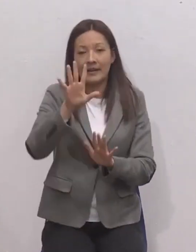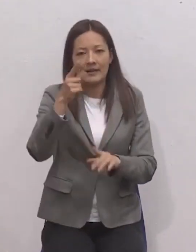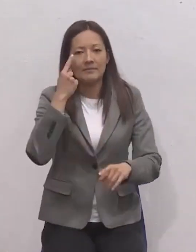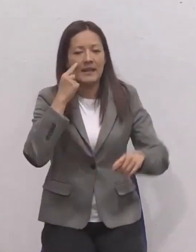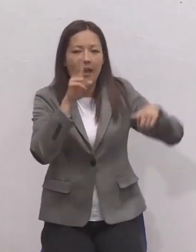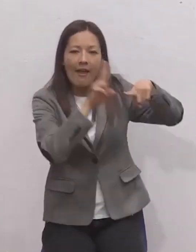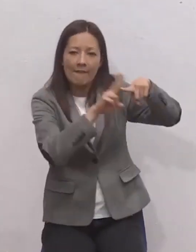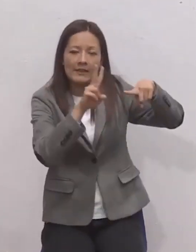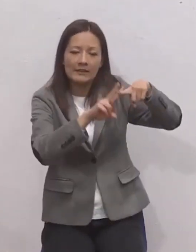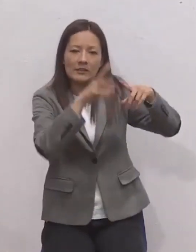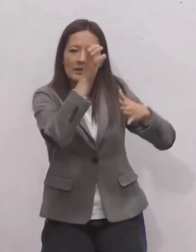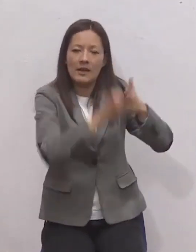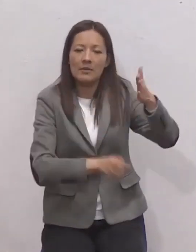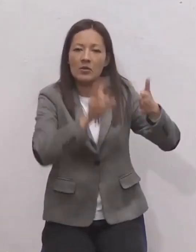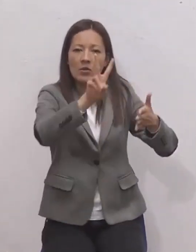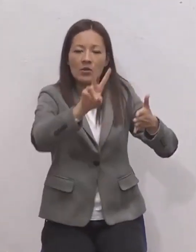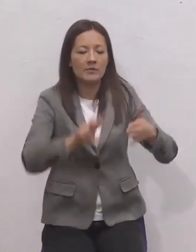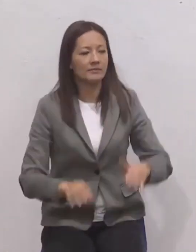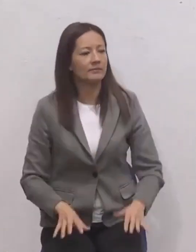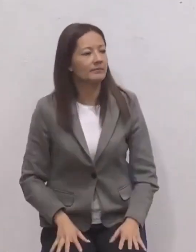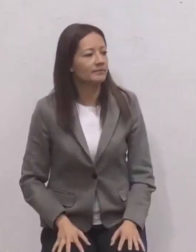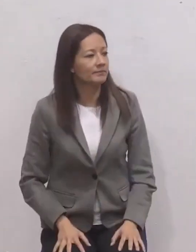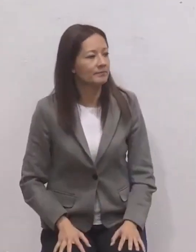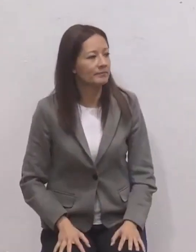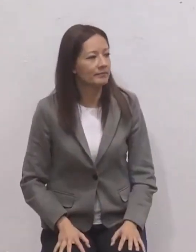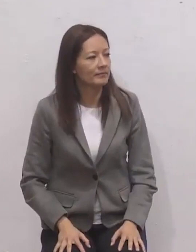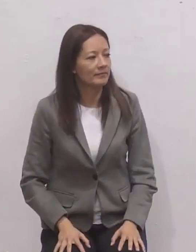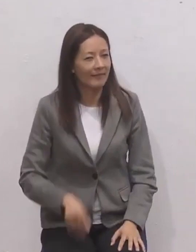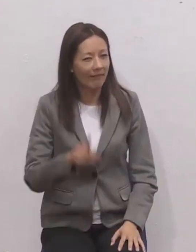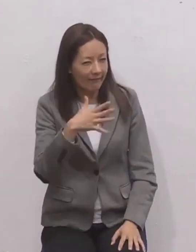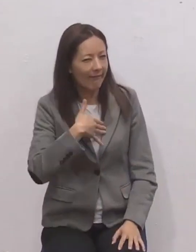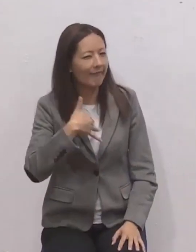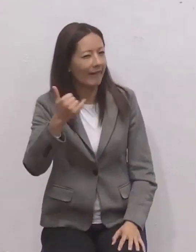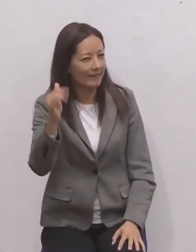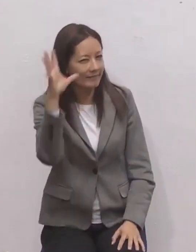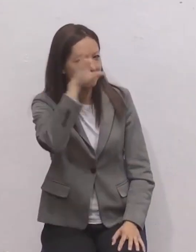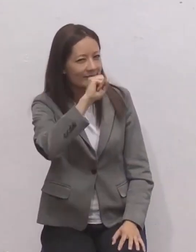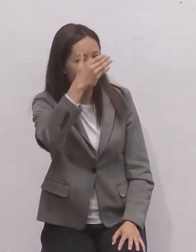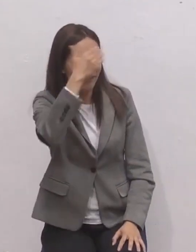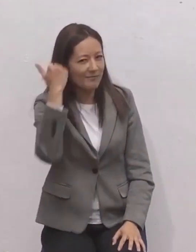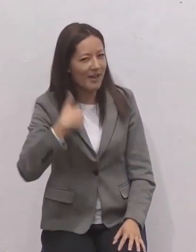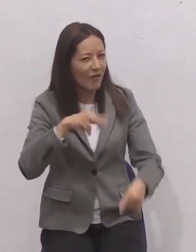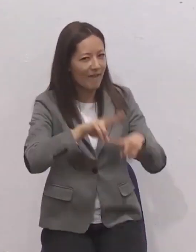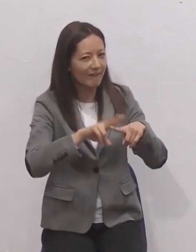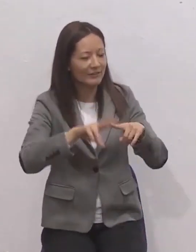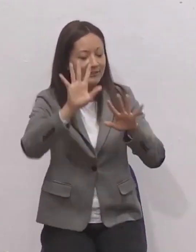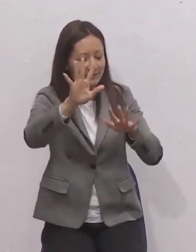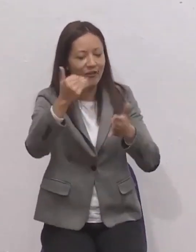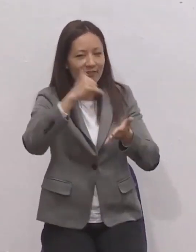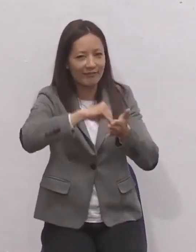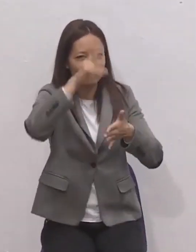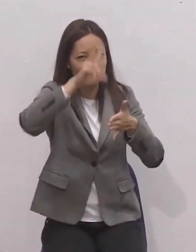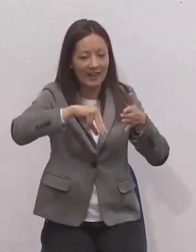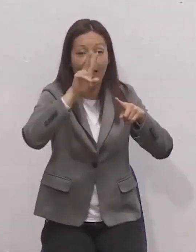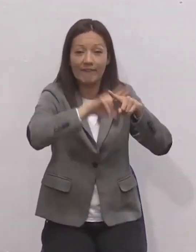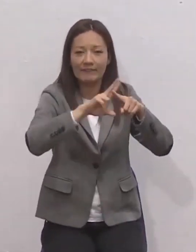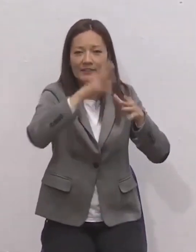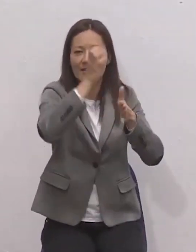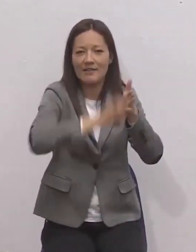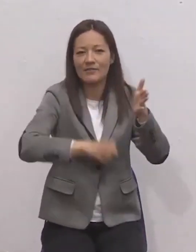Efesios? Usted estaba feliz porque se me había olvidado. No. Efesios capítulo 2,